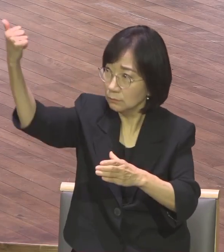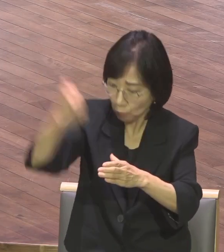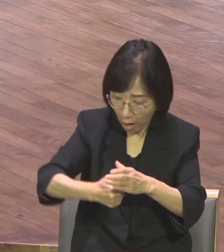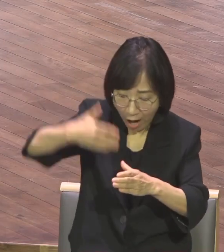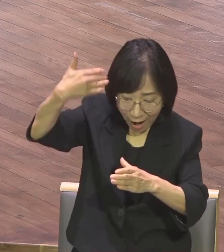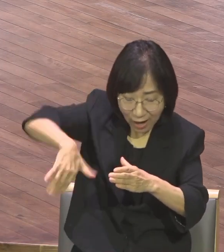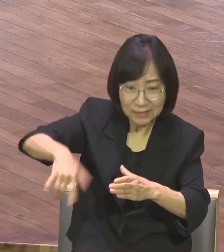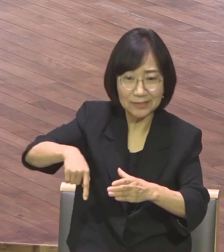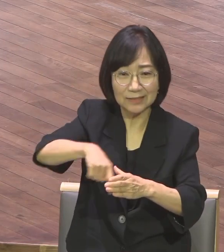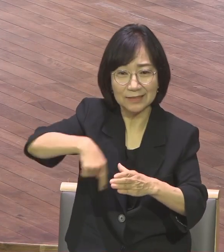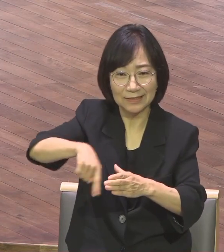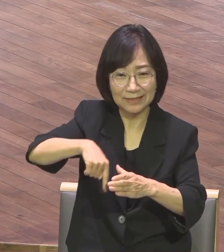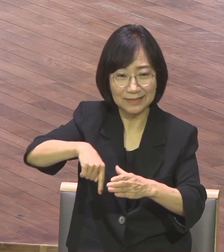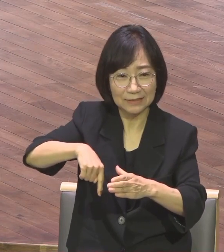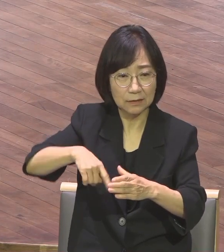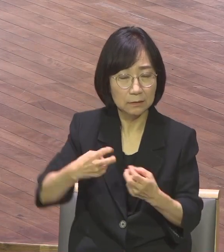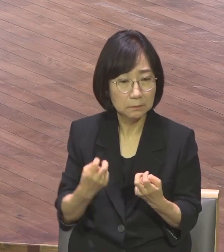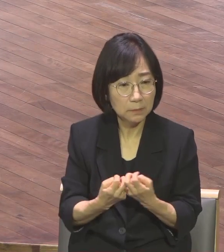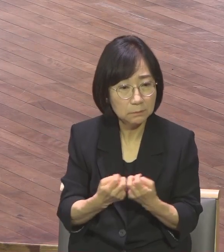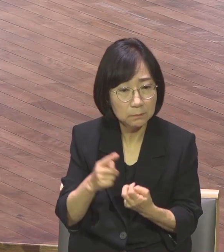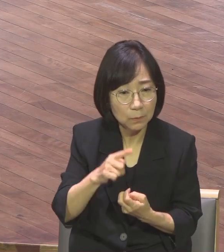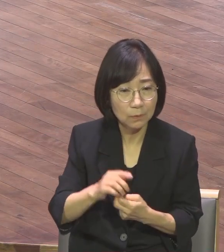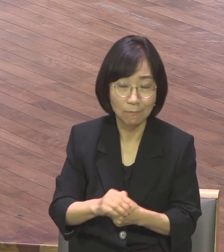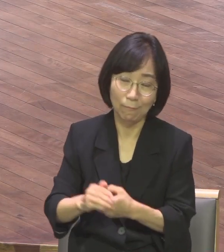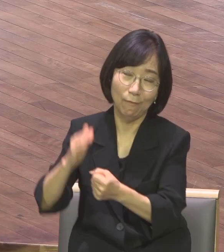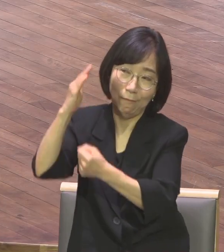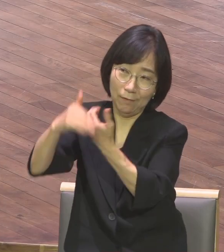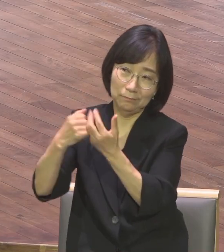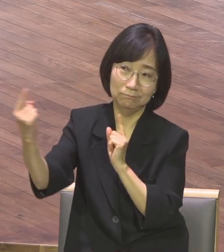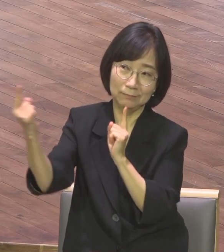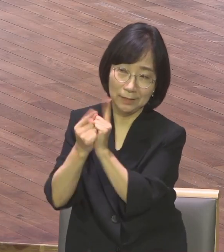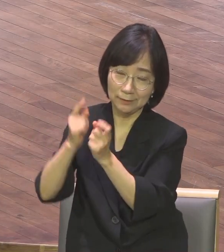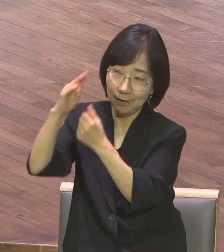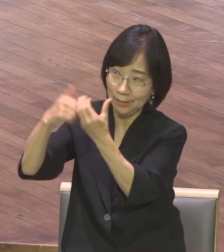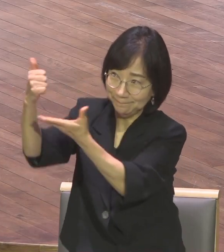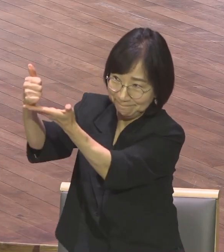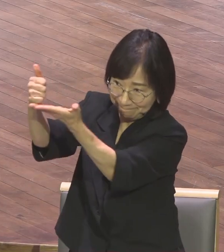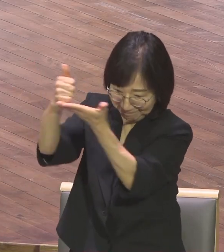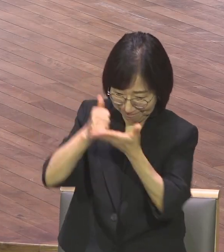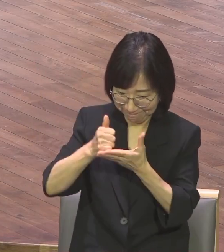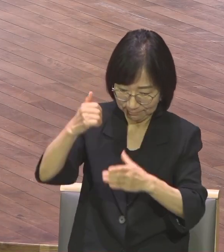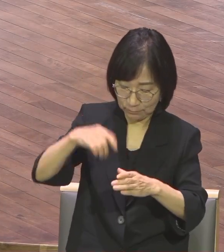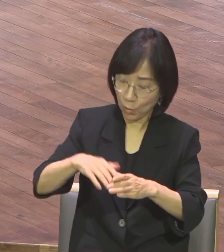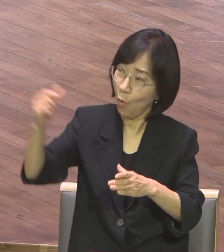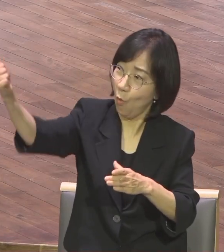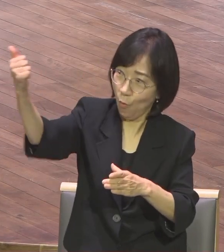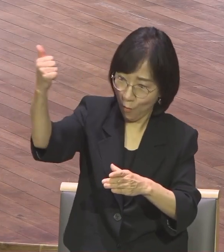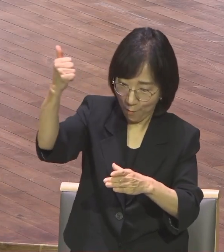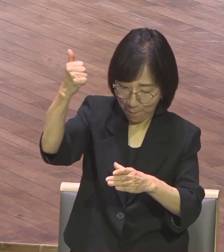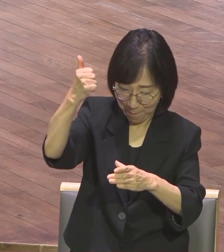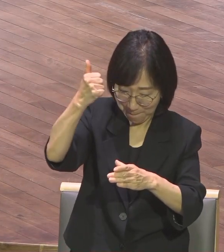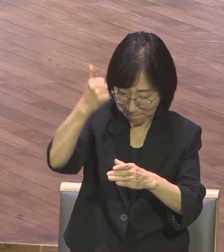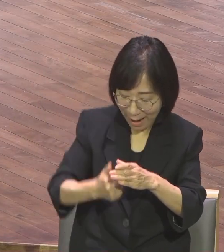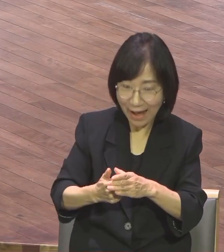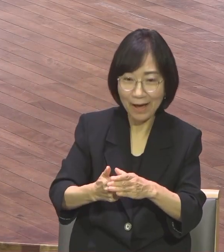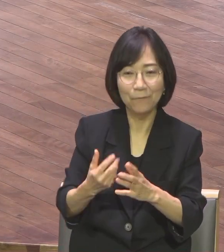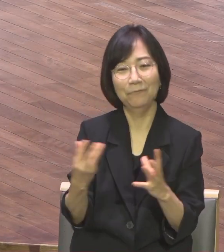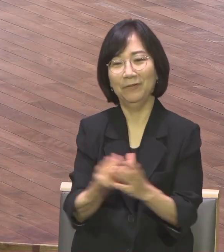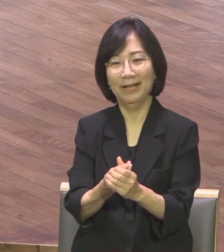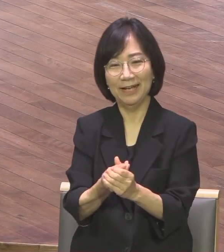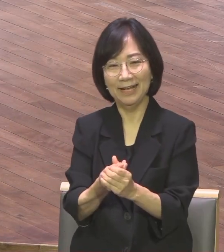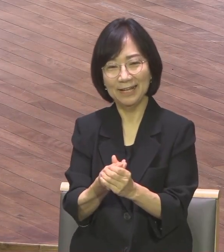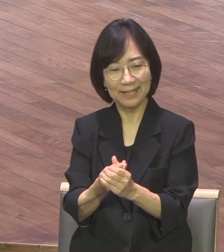어떻게 하면 채우느냐? 하나밖에 없어요. 하나님 만나야 돼요. 하나님을 그리스도를 통해서 만나야만이 채울 수